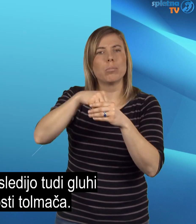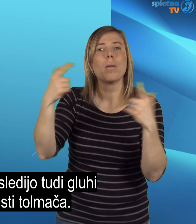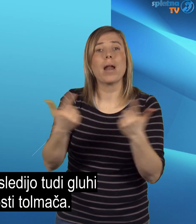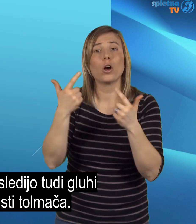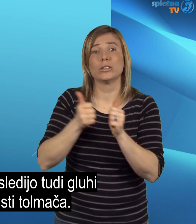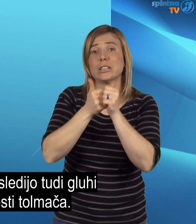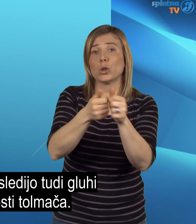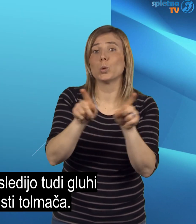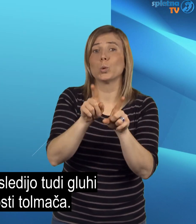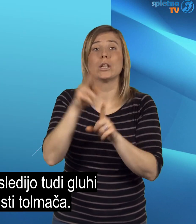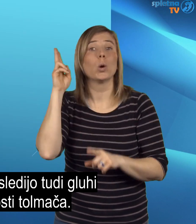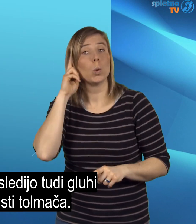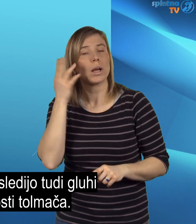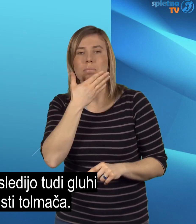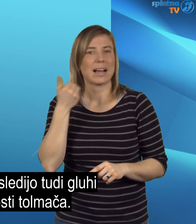prisotnosti tolmača.